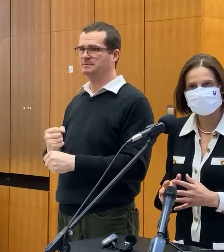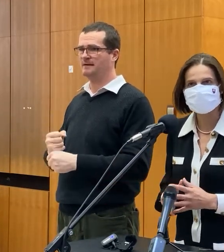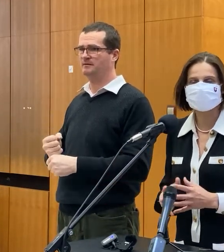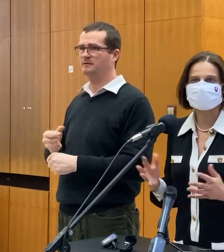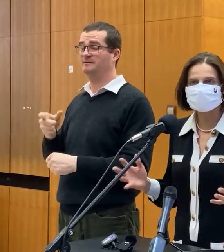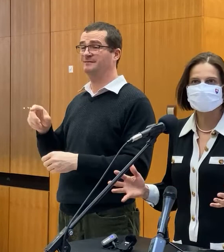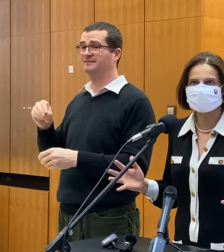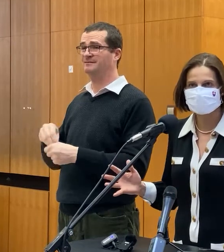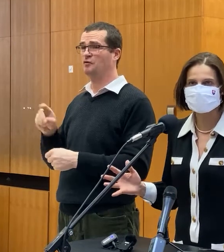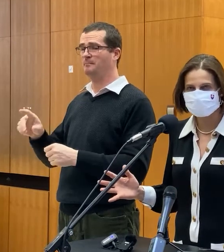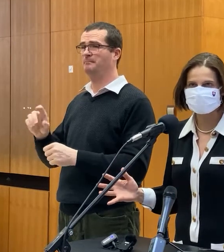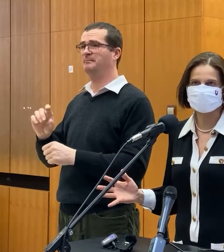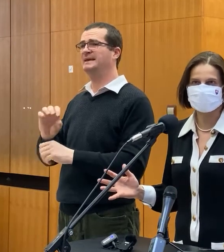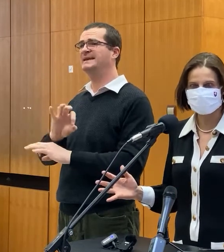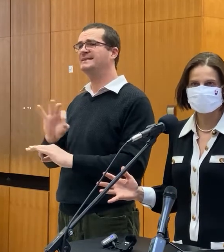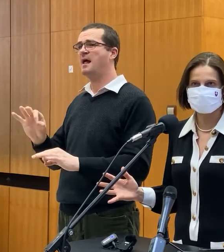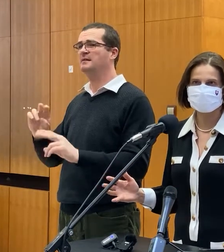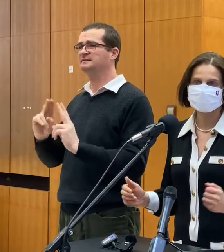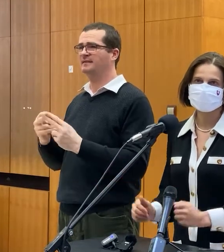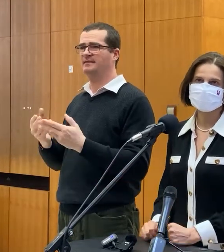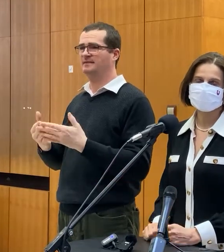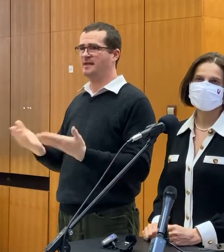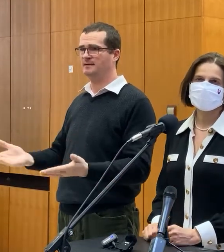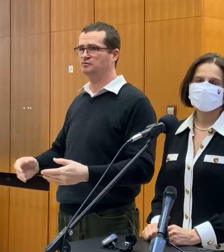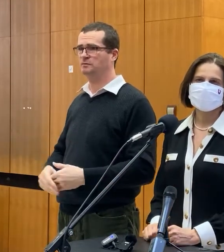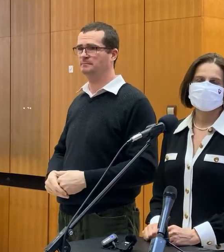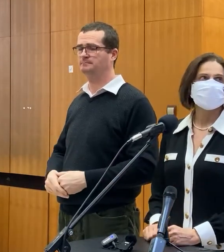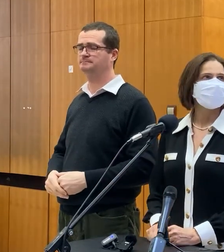akože v tomto ten ideálny svet neexistuje, bohužiaľ.